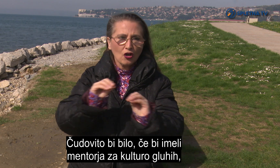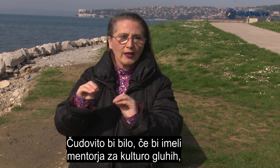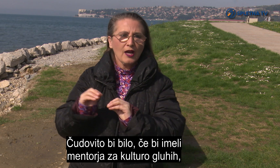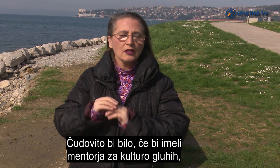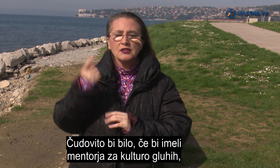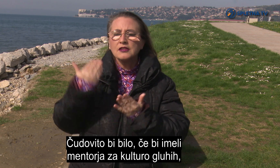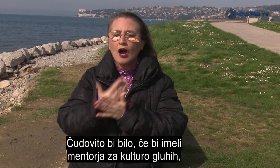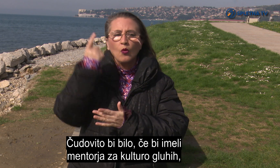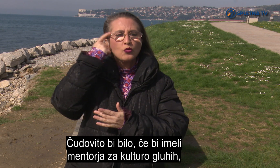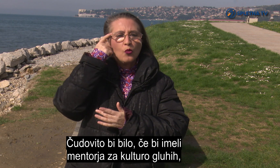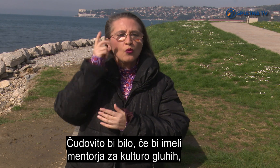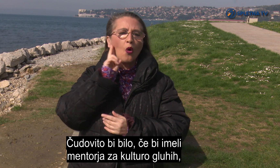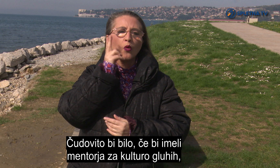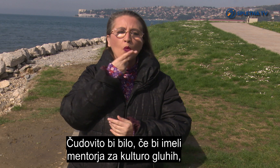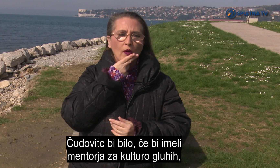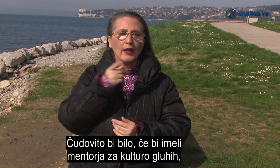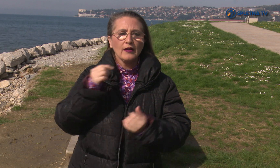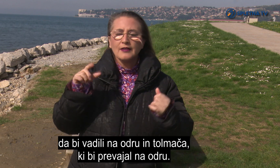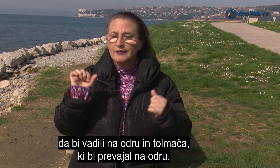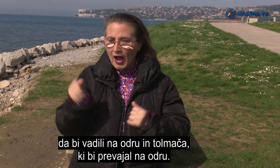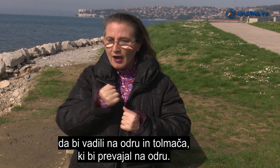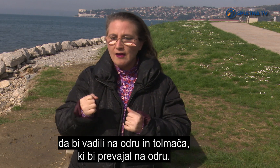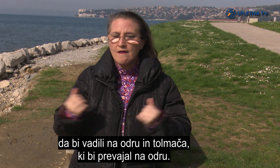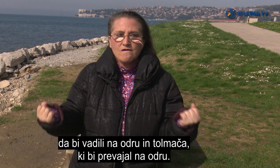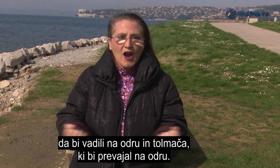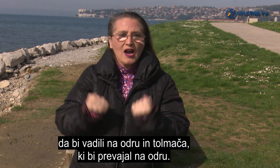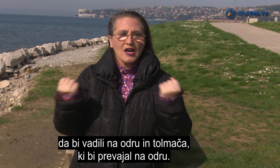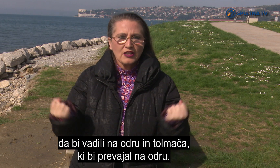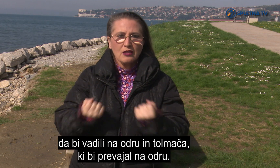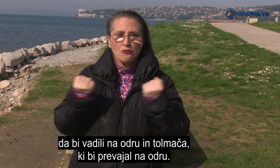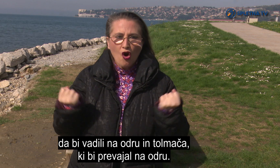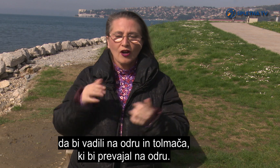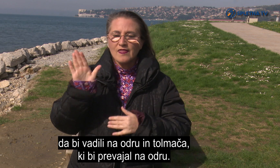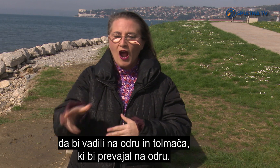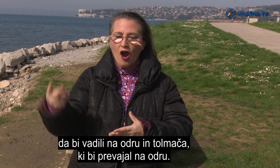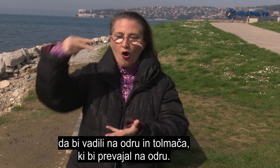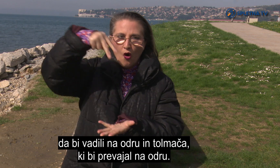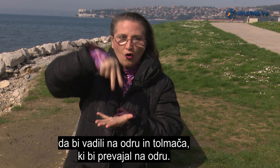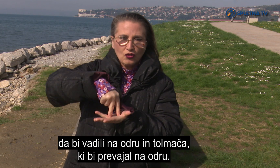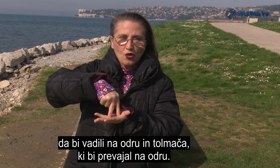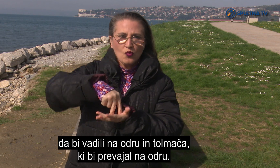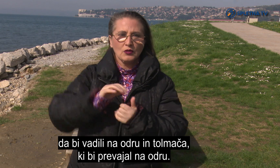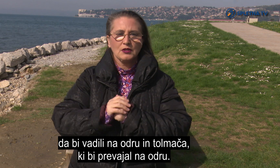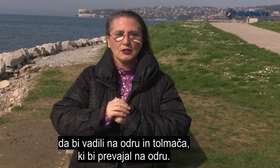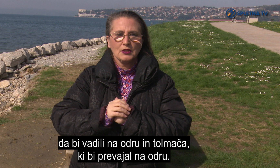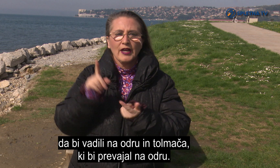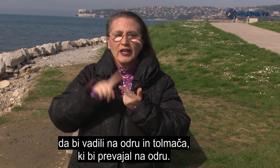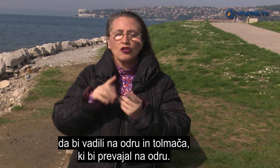mentorja za utruno gluhe, da vadimo na odru in